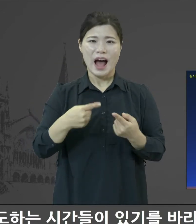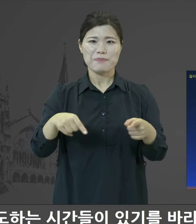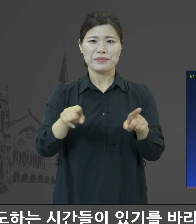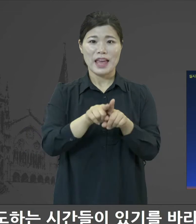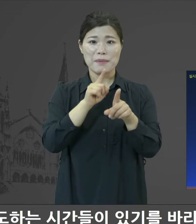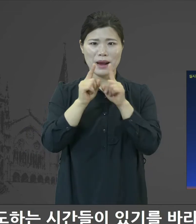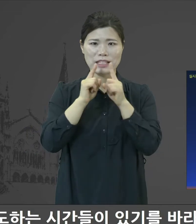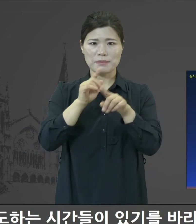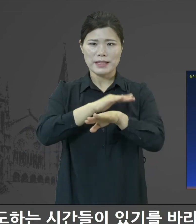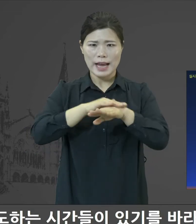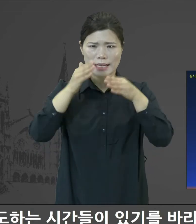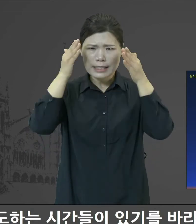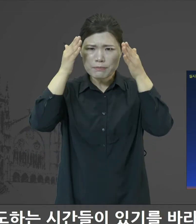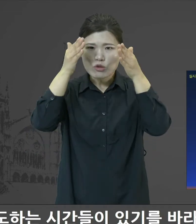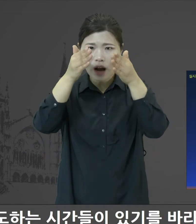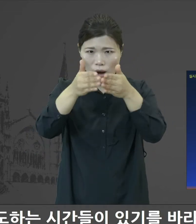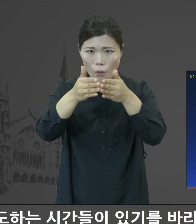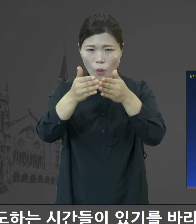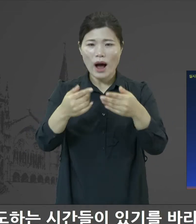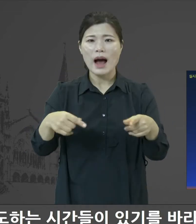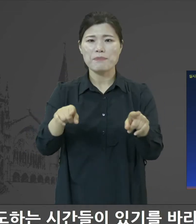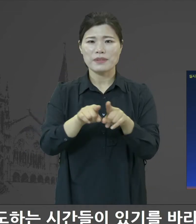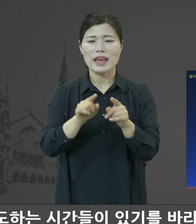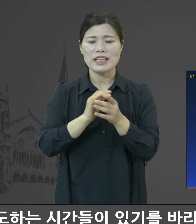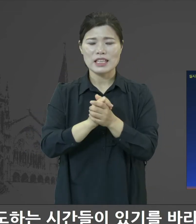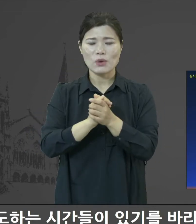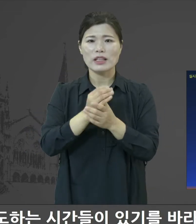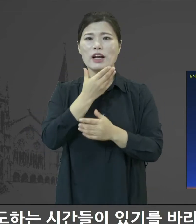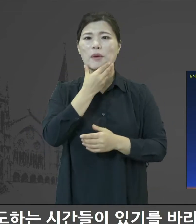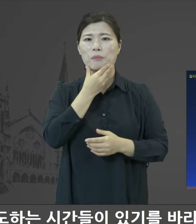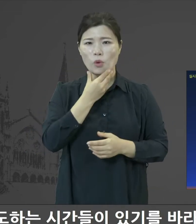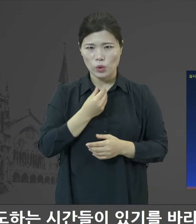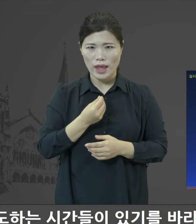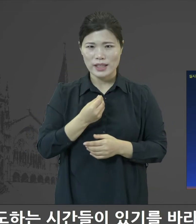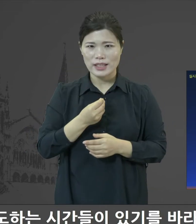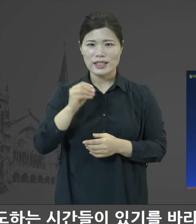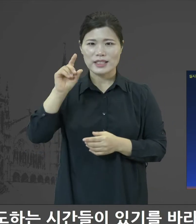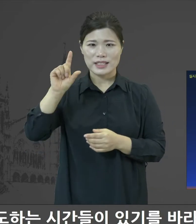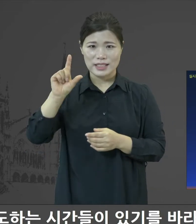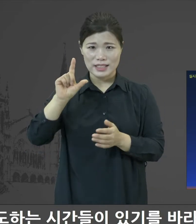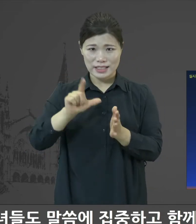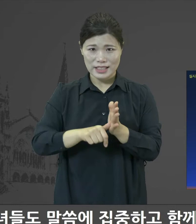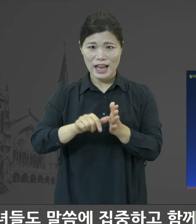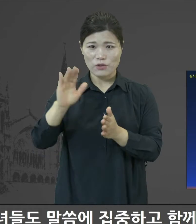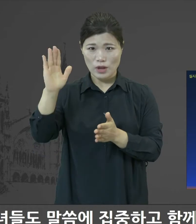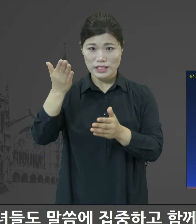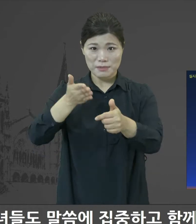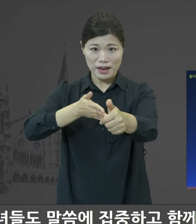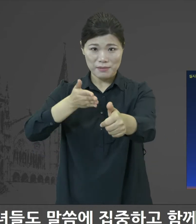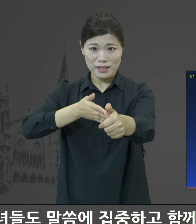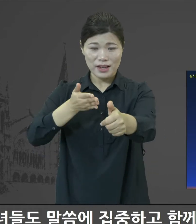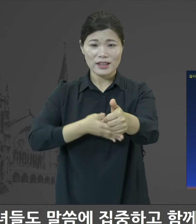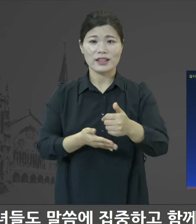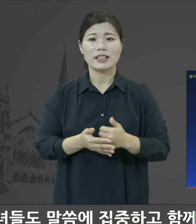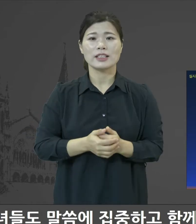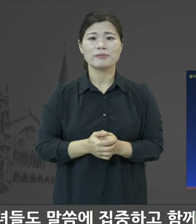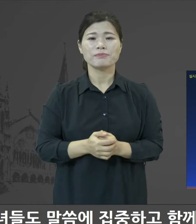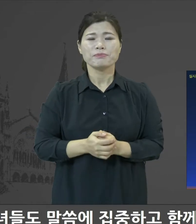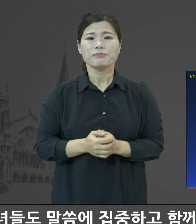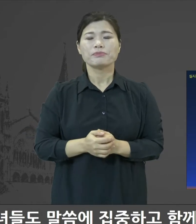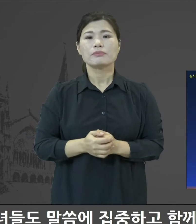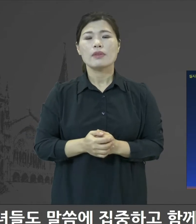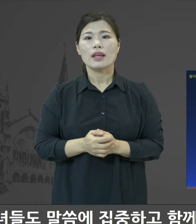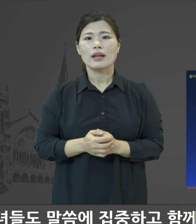또 잘 집중하고 함께 기도하는 복된 시간 가질 수 있기를 소망합니다.